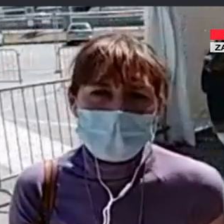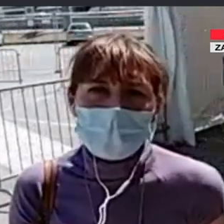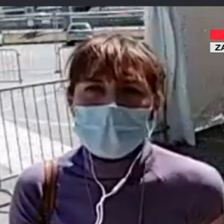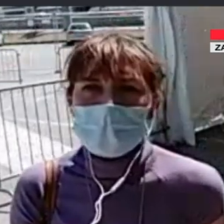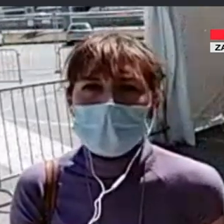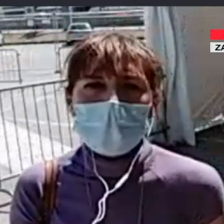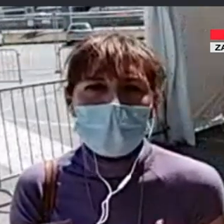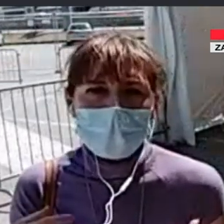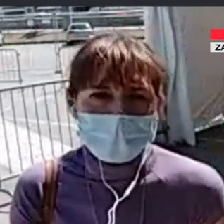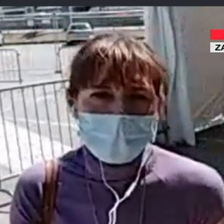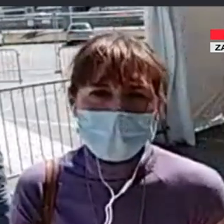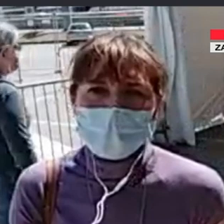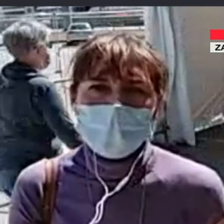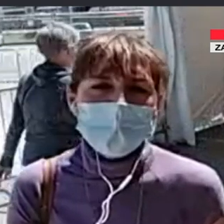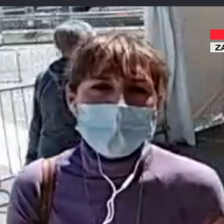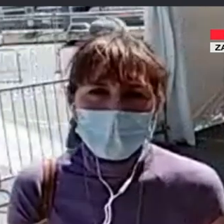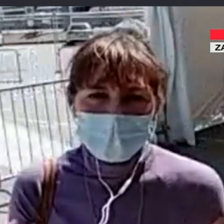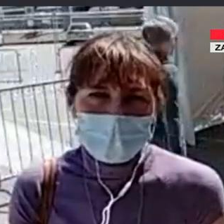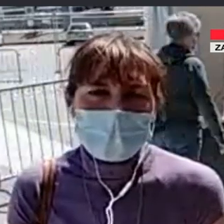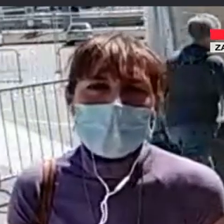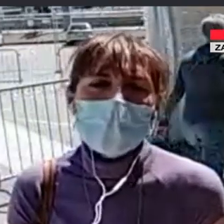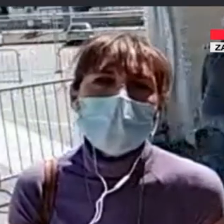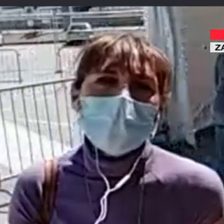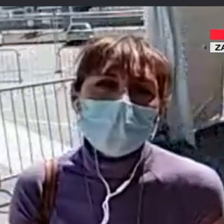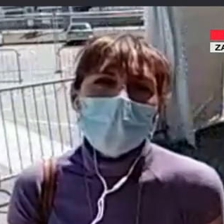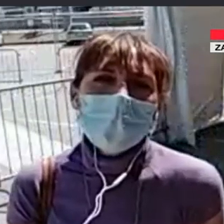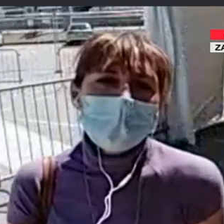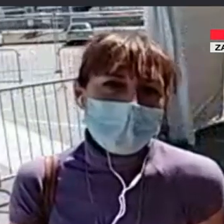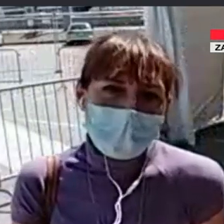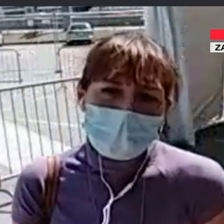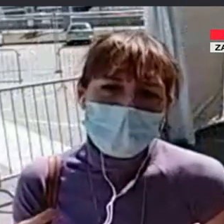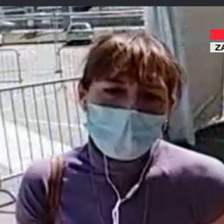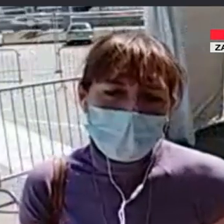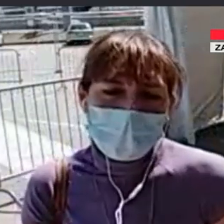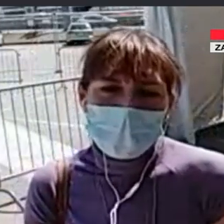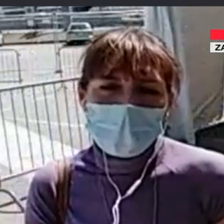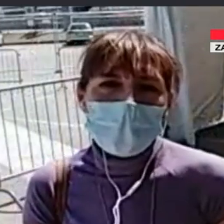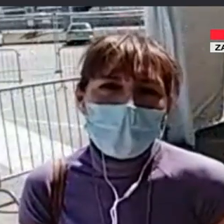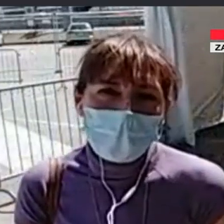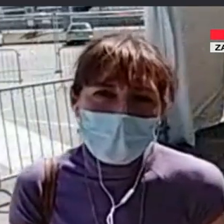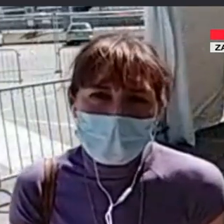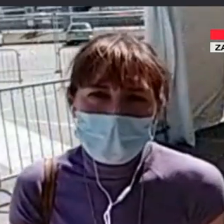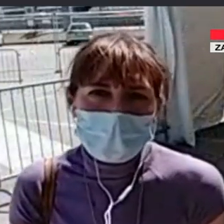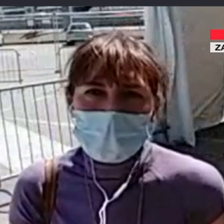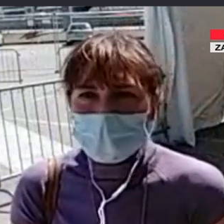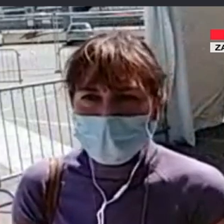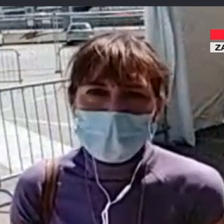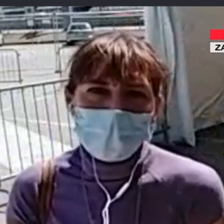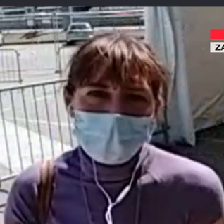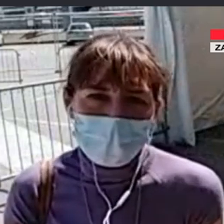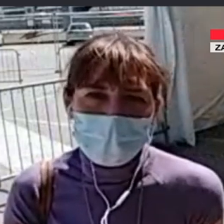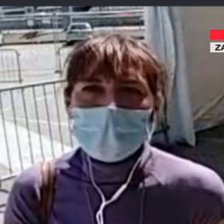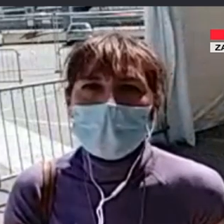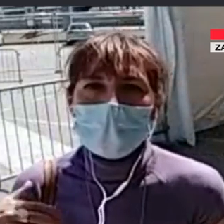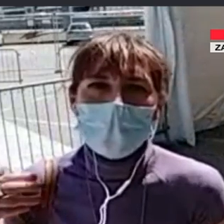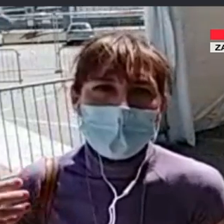gente è stata rispettosa, sui plateatici con tutte le distanze, quindi... Anche il servizio d'ordine messo in campo, cioè le